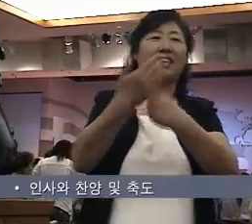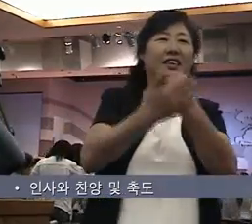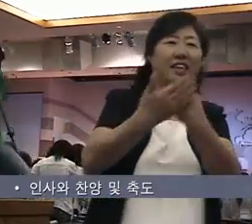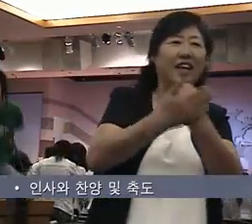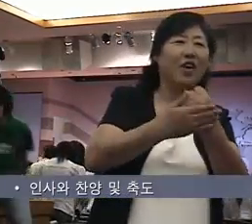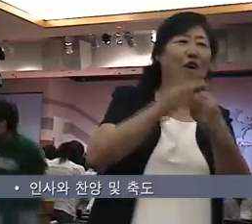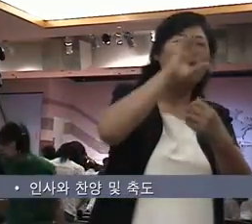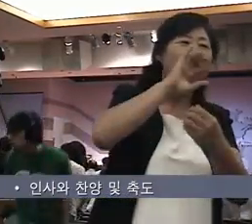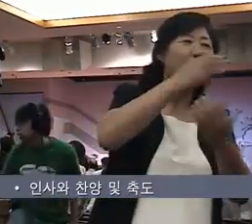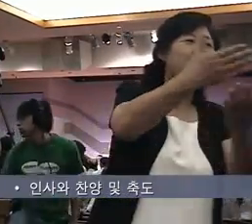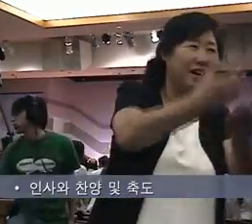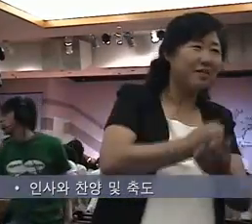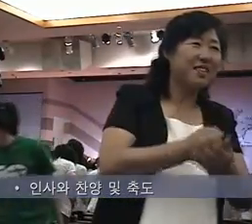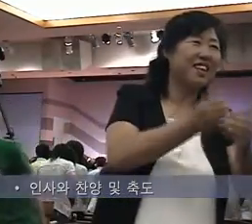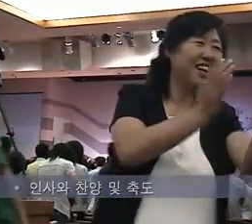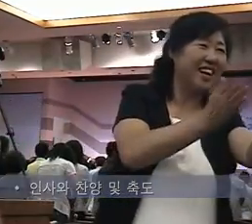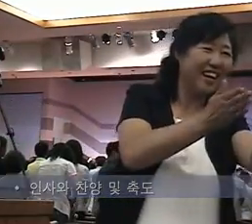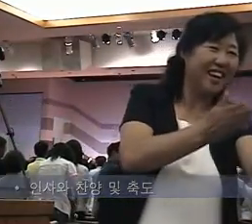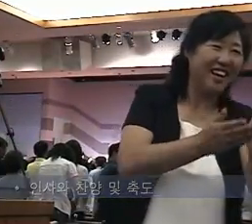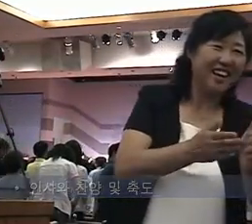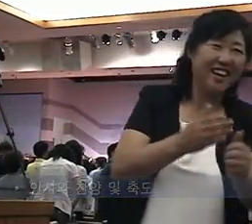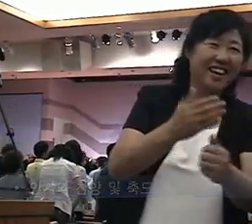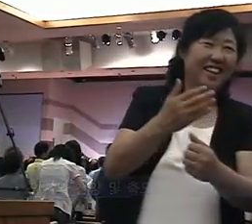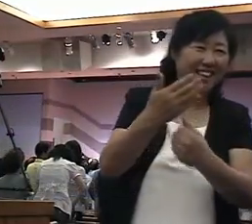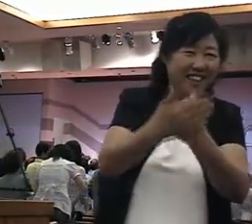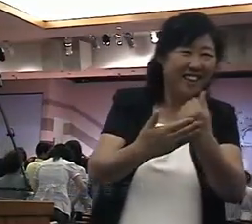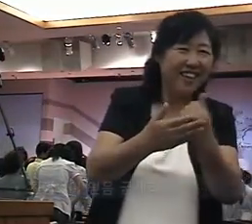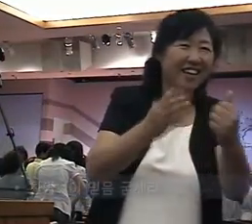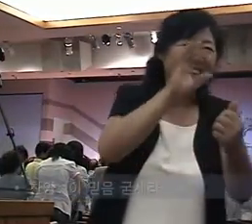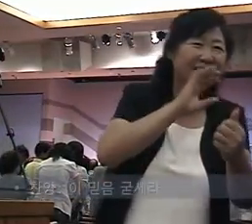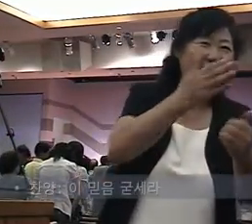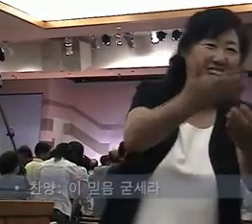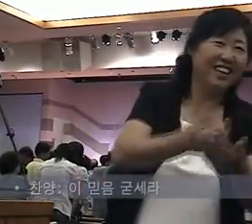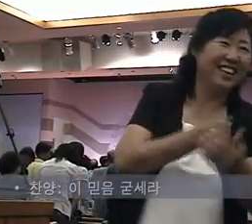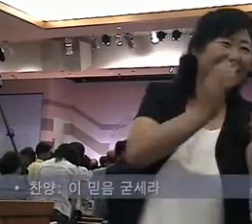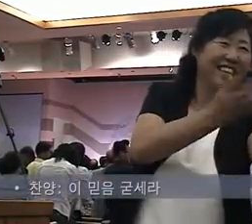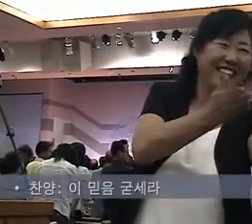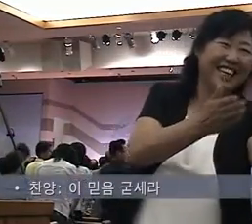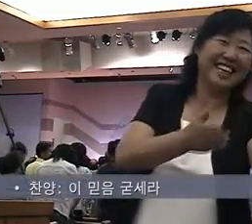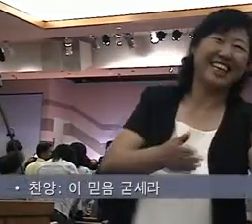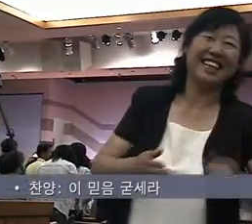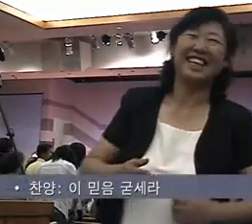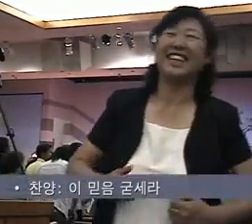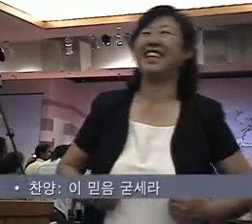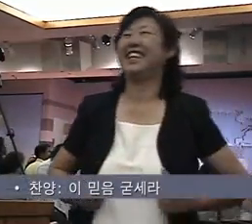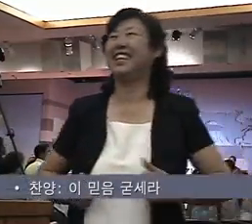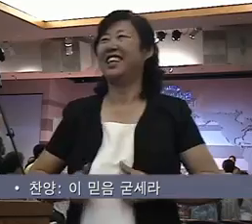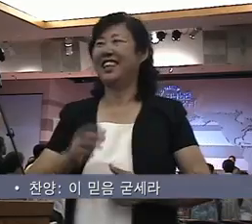할렐루야. 그 훈련을 통해 여러분들의 믿음이 더욱더 굳세게 세워질 줄로 믿습니다.